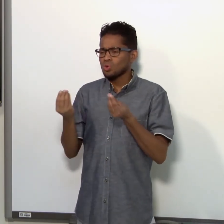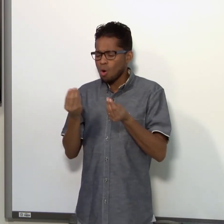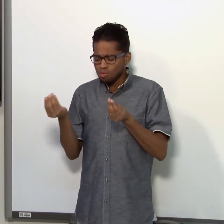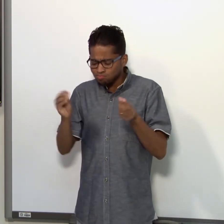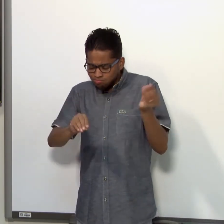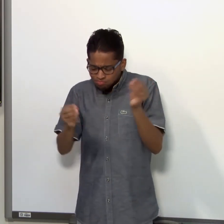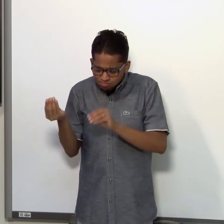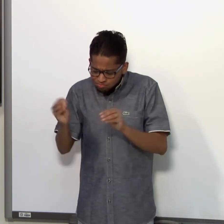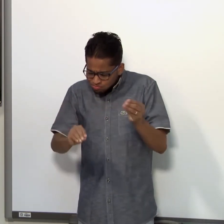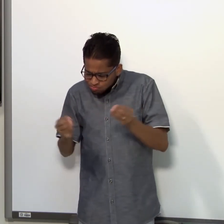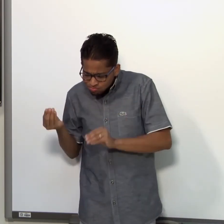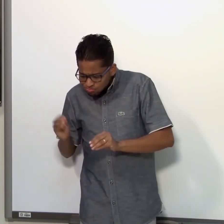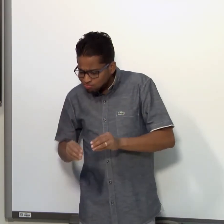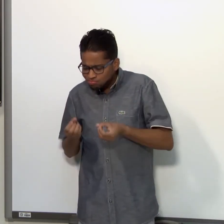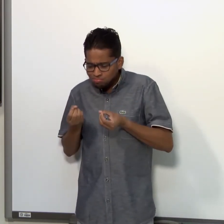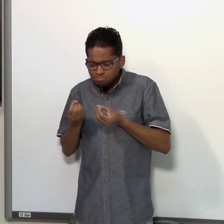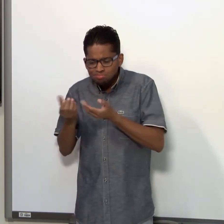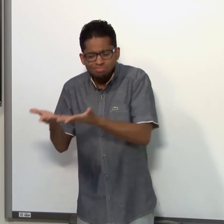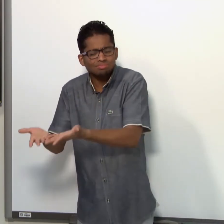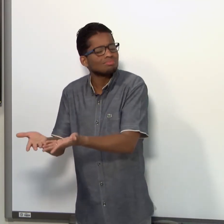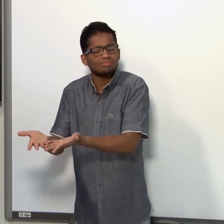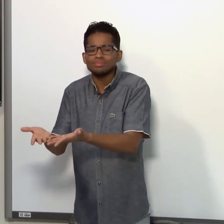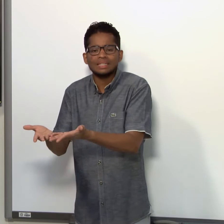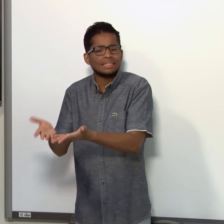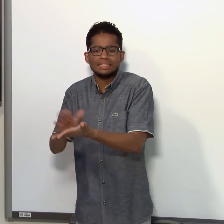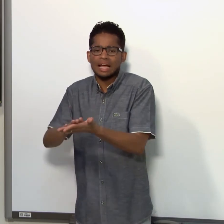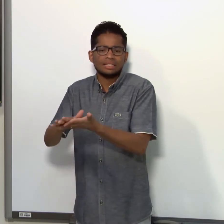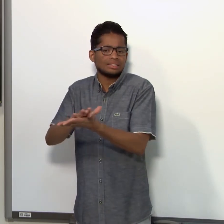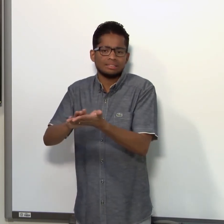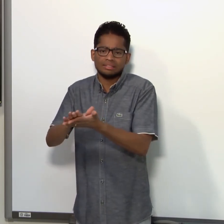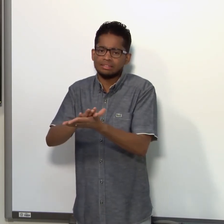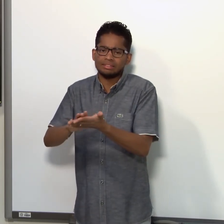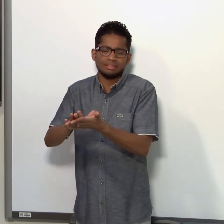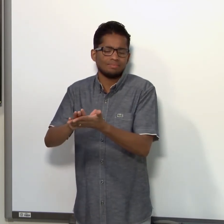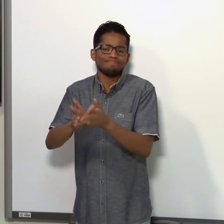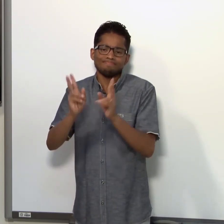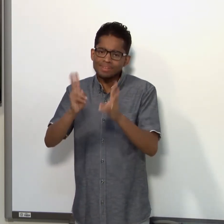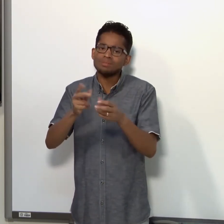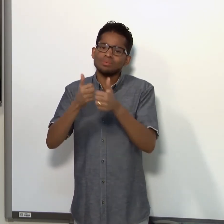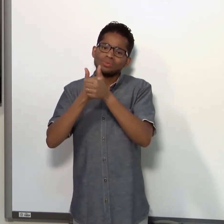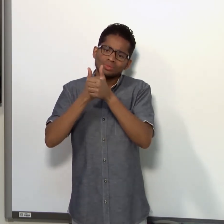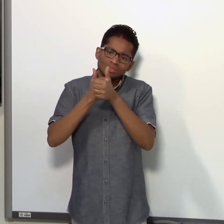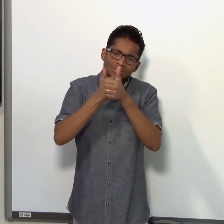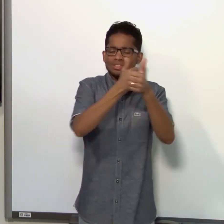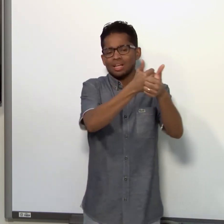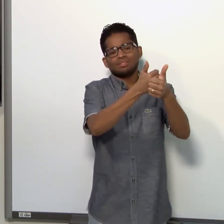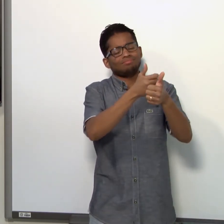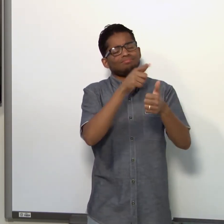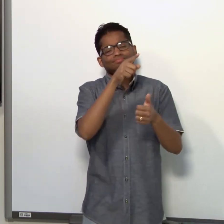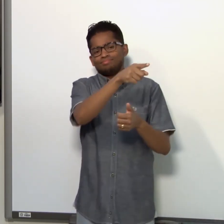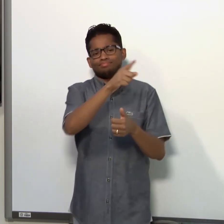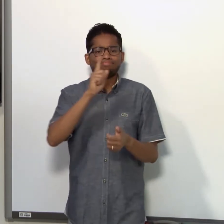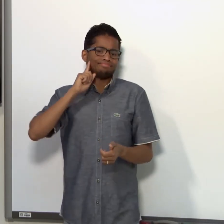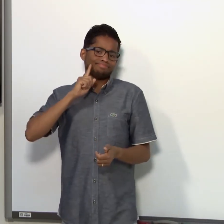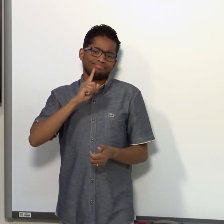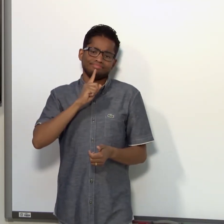preparação, a organização para o surdo desse conteúdo, não existe, não há.